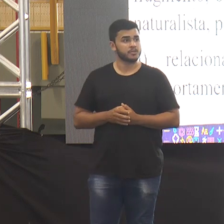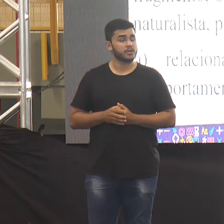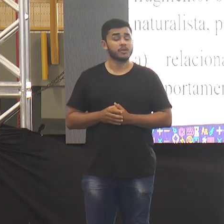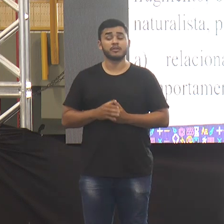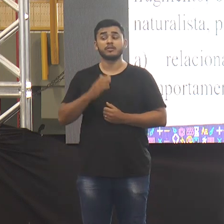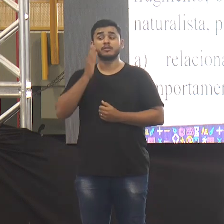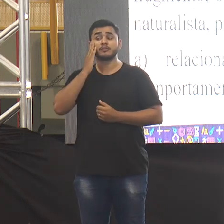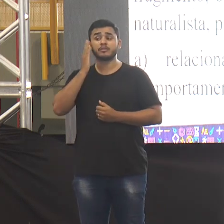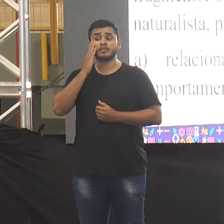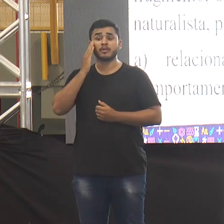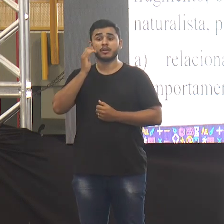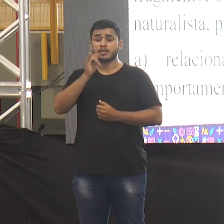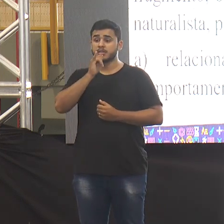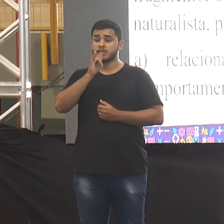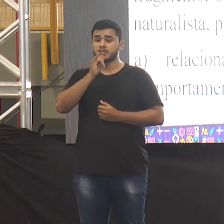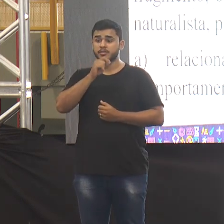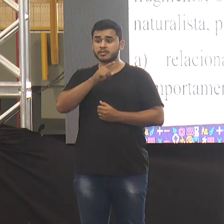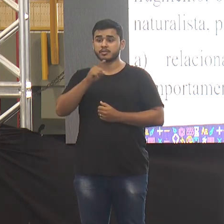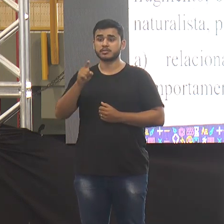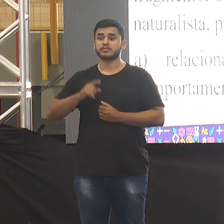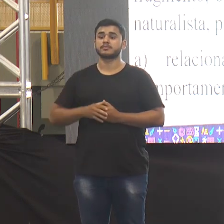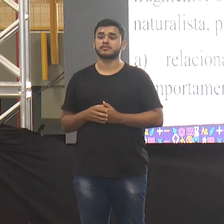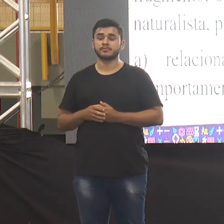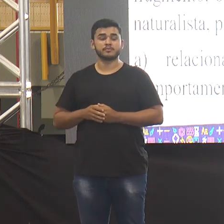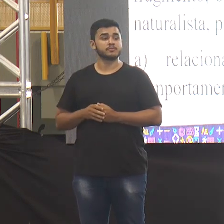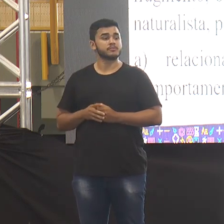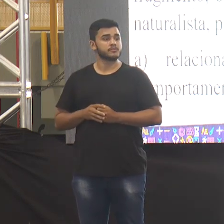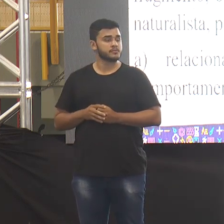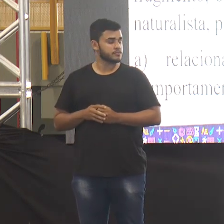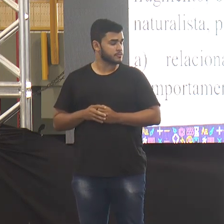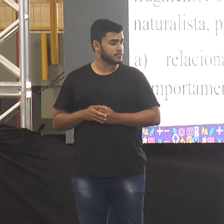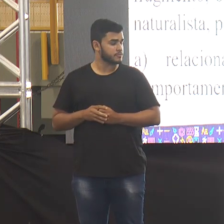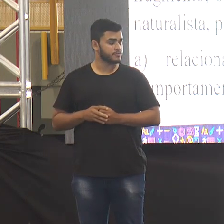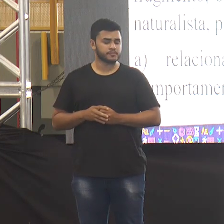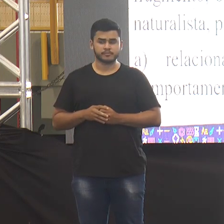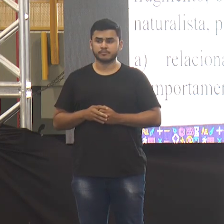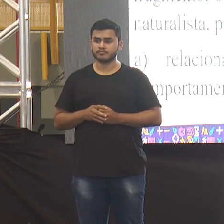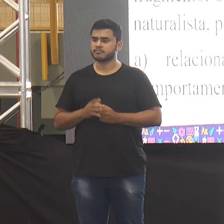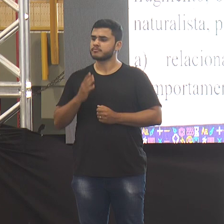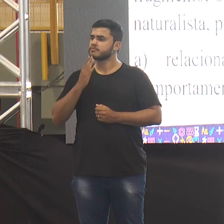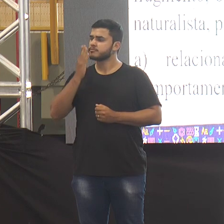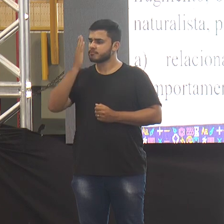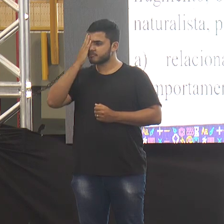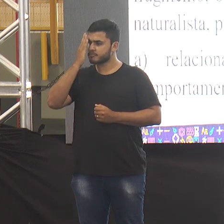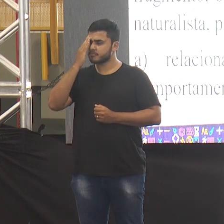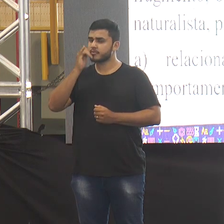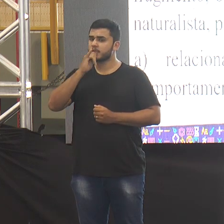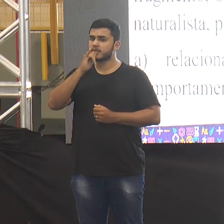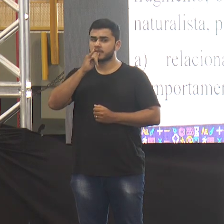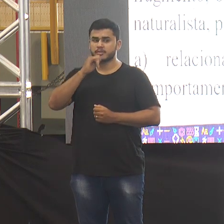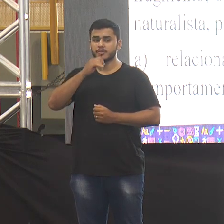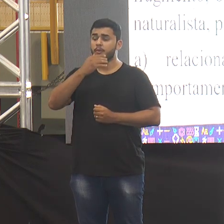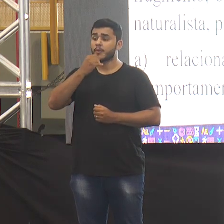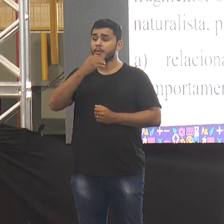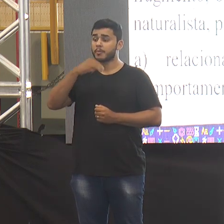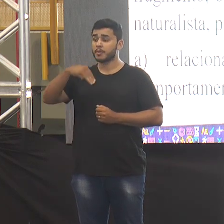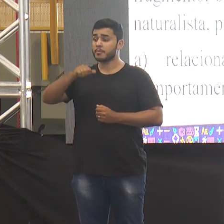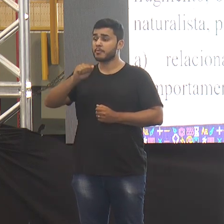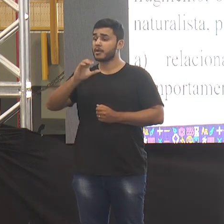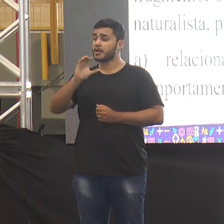A pergunta talvez fosse outra. A pergunta talvez fosse assim: professor, por que que o Machado de